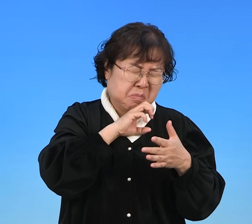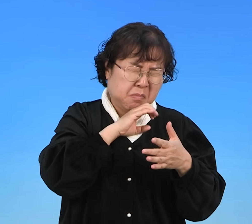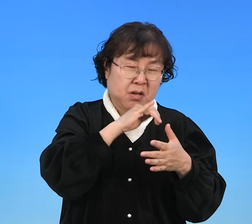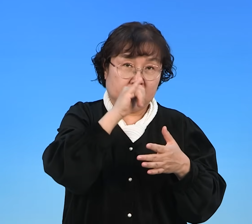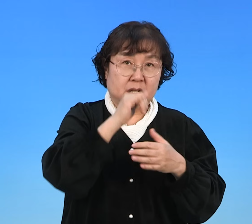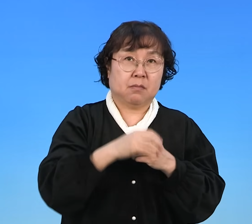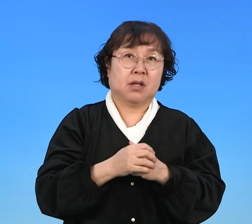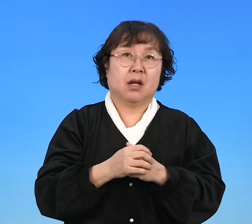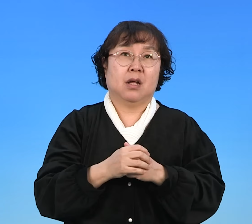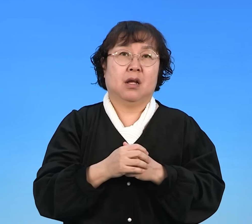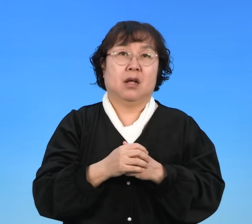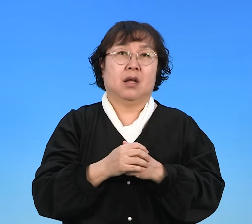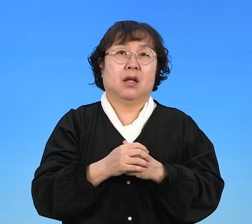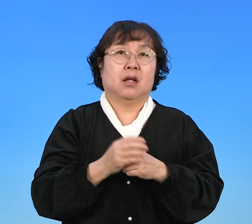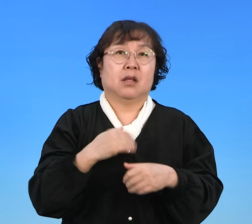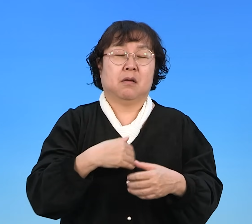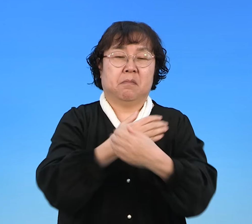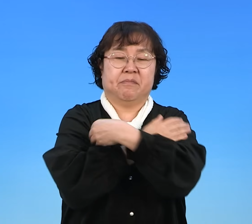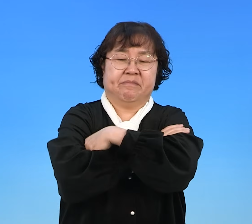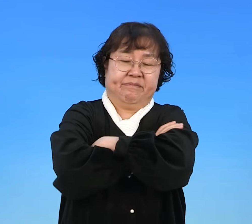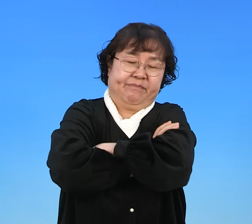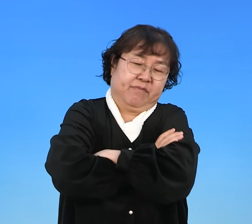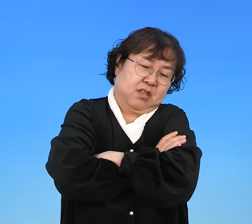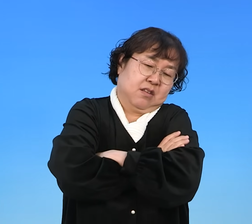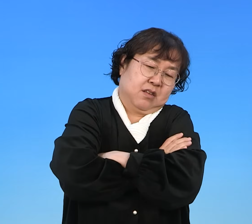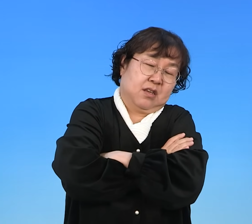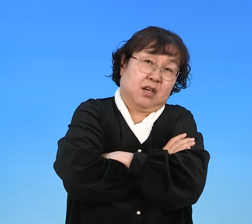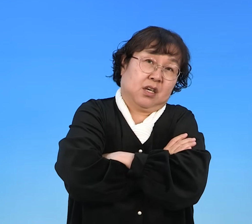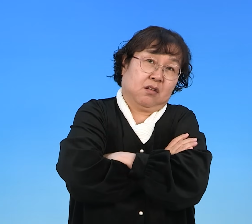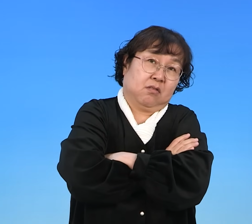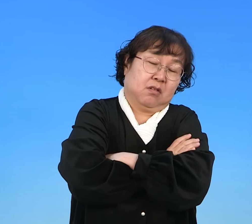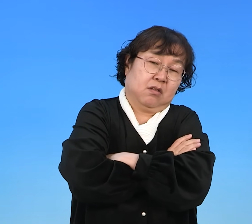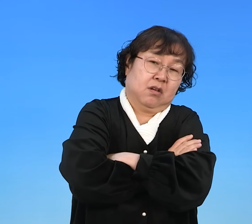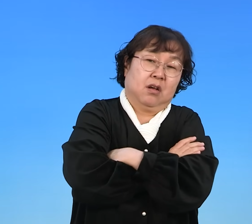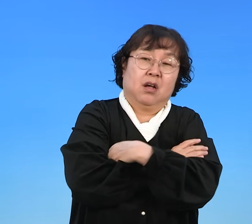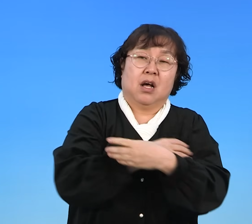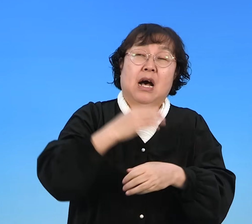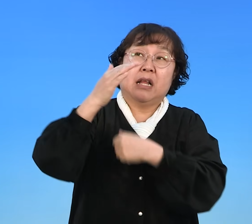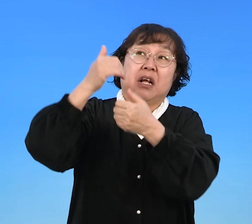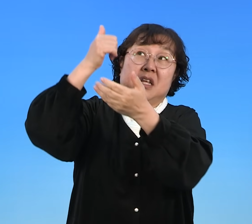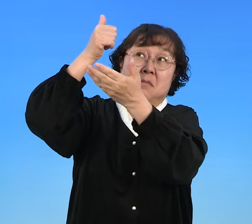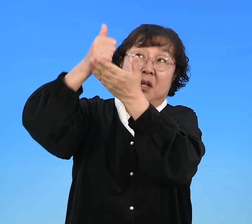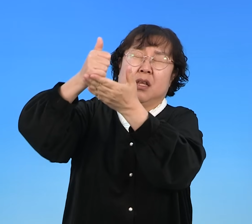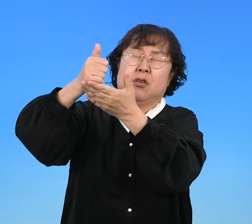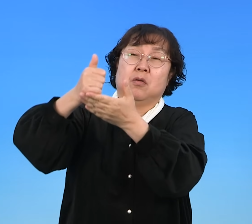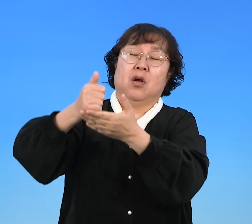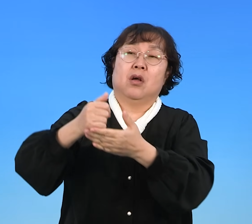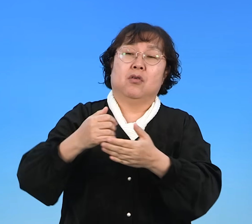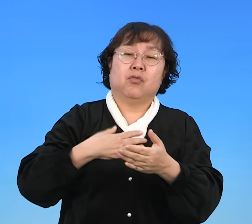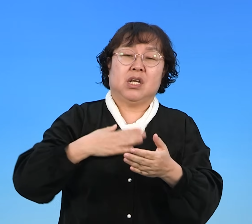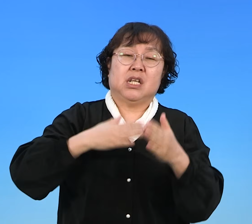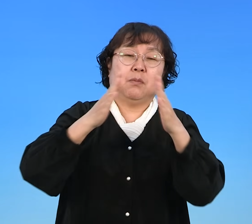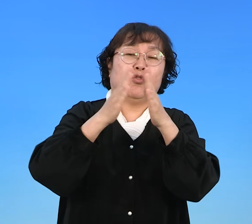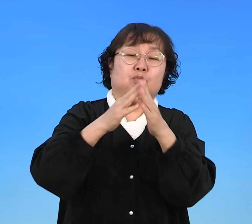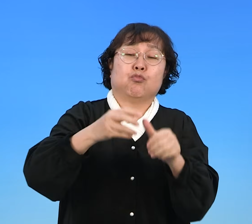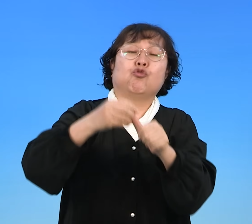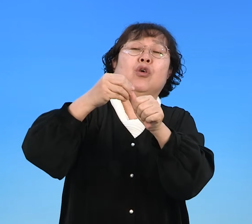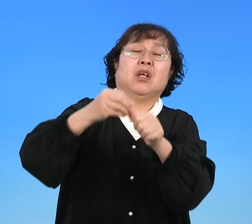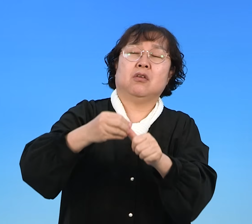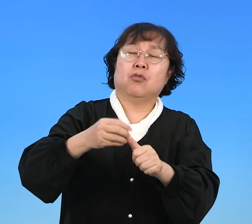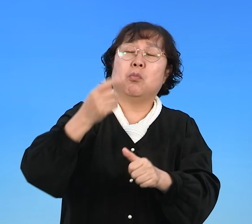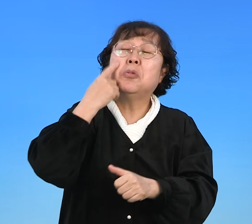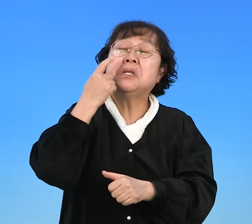여기가 그만하게 발짱 끼고 진짜 하나님의 능력이 성경에 이렇게 나타난다면 우리 집을 어떻게 좀 해주시. 왜